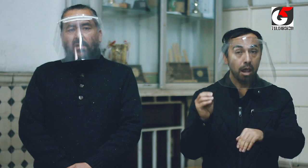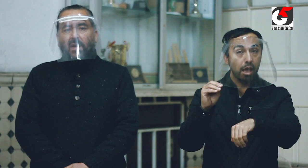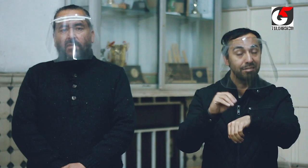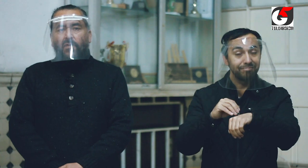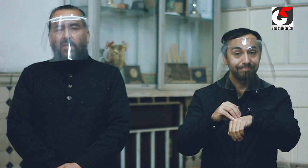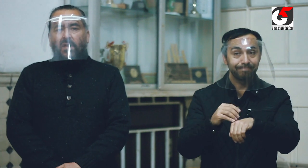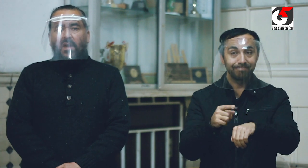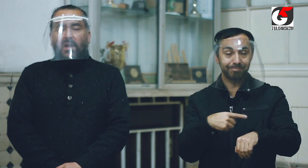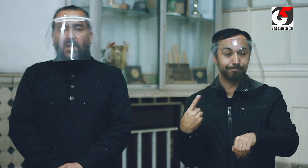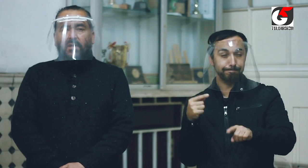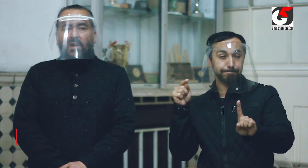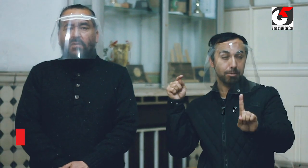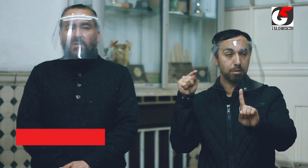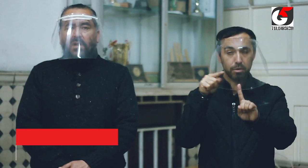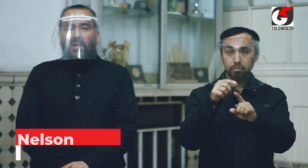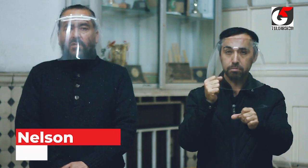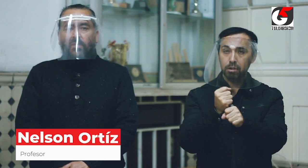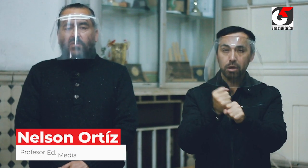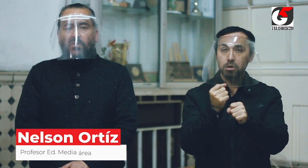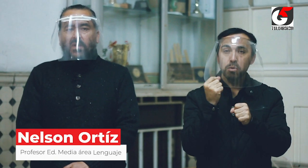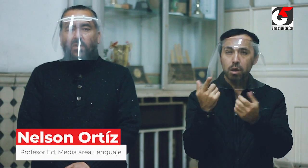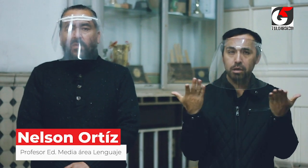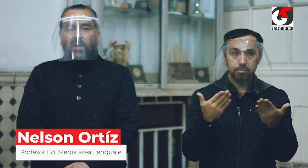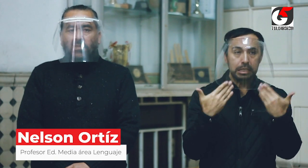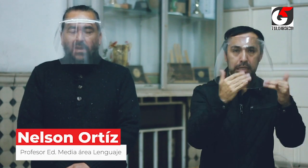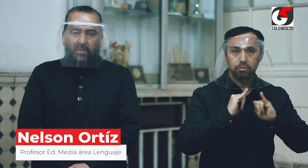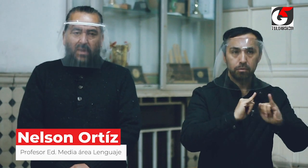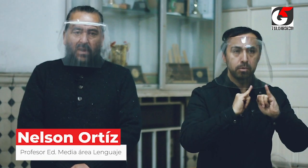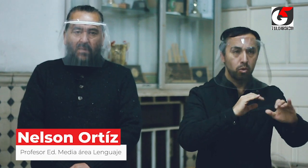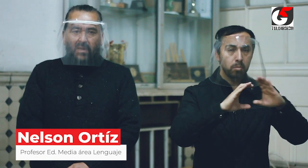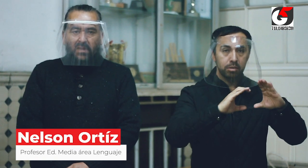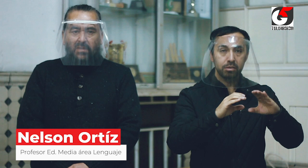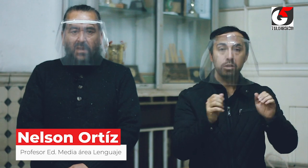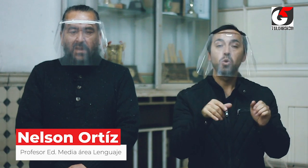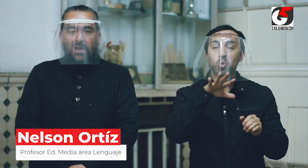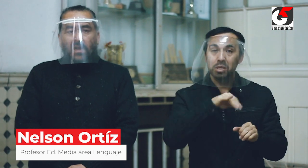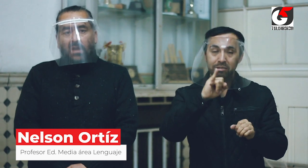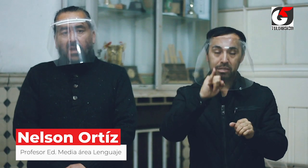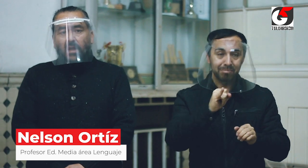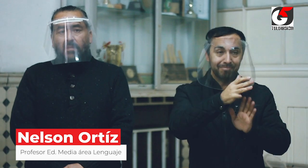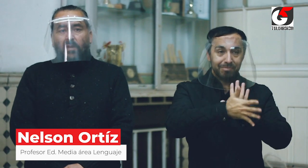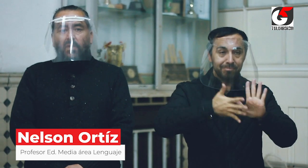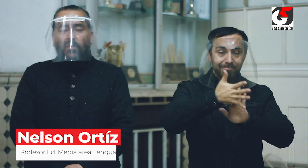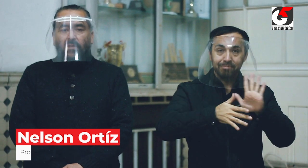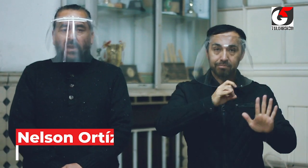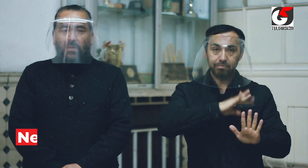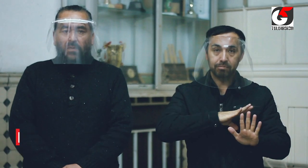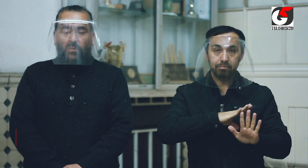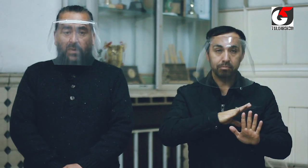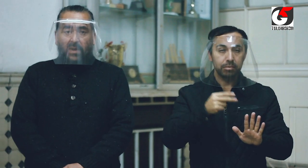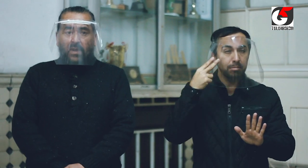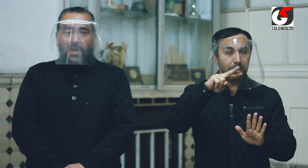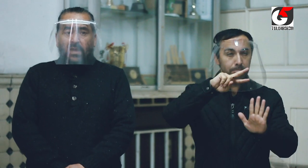Nuestra principal forma de trabajo y de información y de comunicación es a través de la lengua de señas chilena, bajo un enfoque